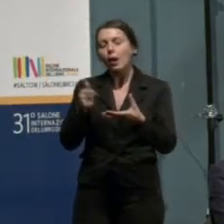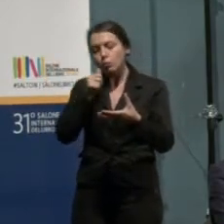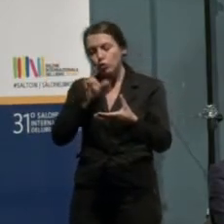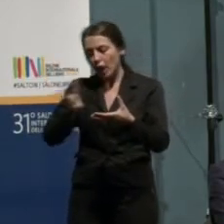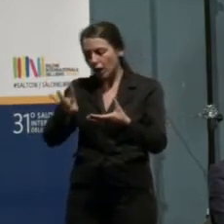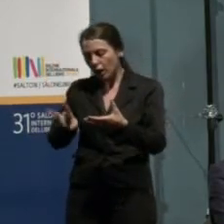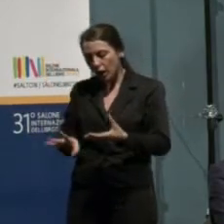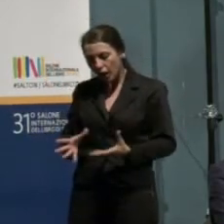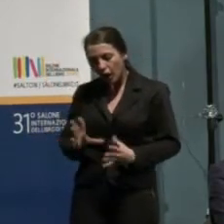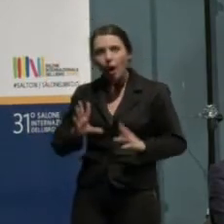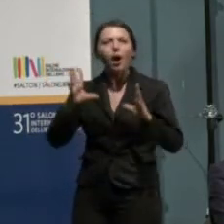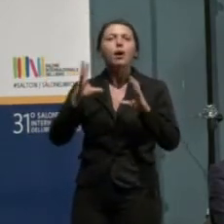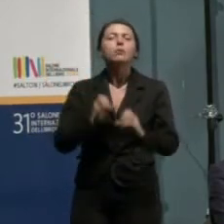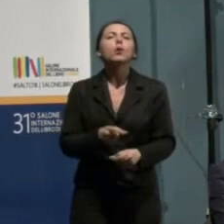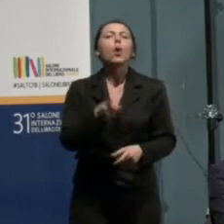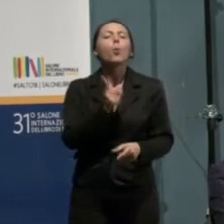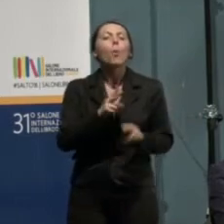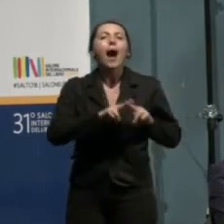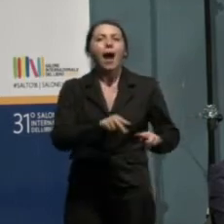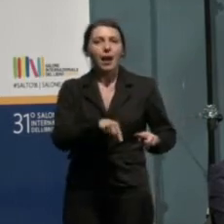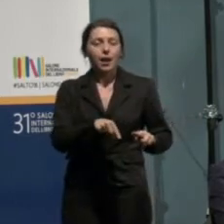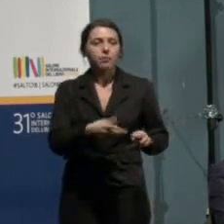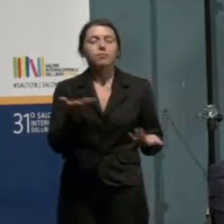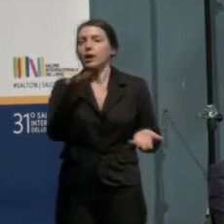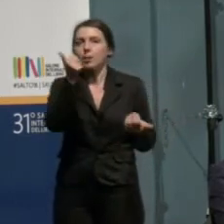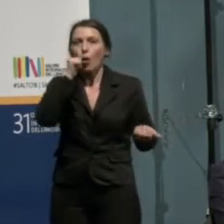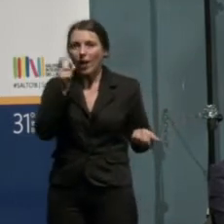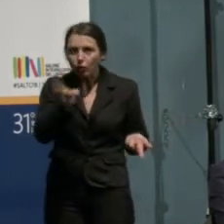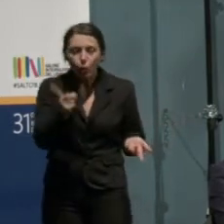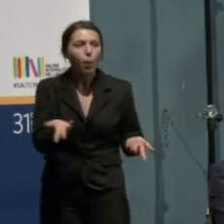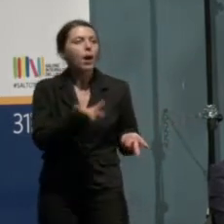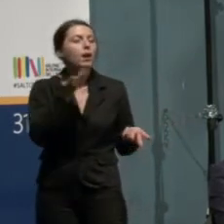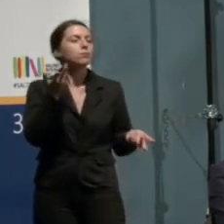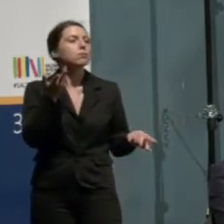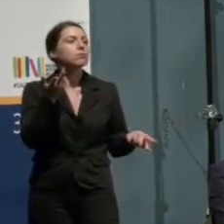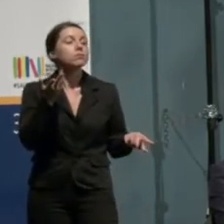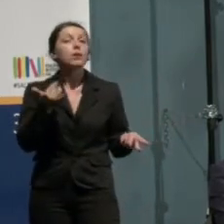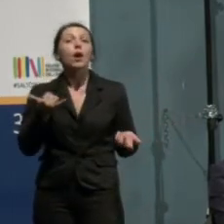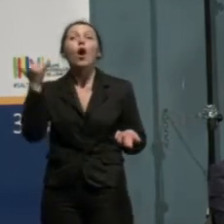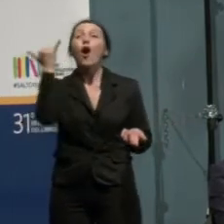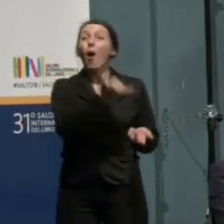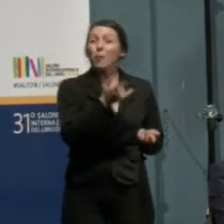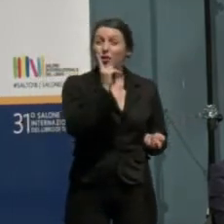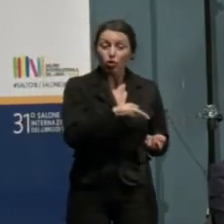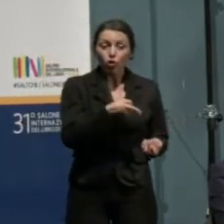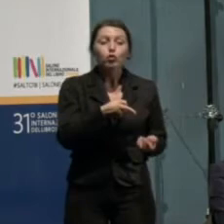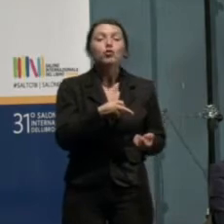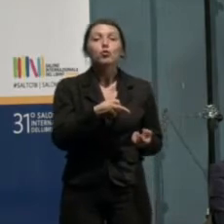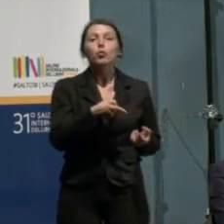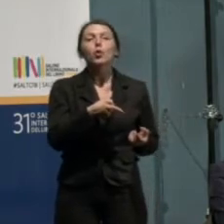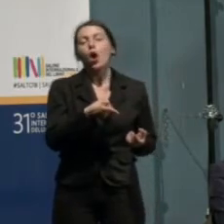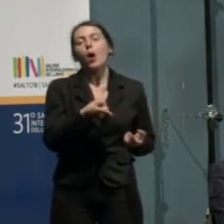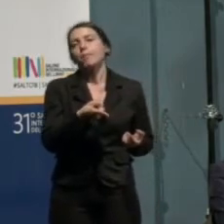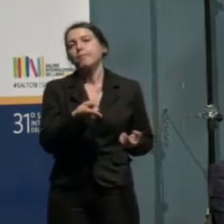e quindi era falso per esempio che attorno all'omicidio di giulio fosse nato in ambienti che non